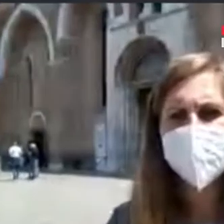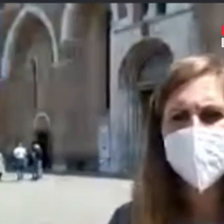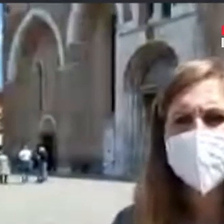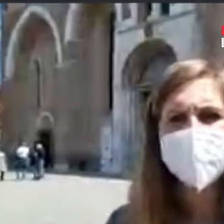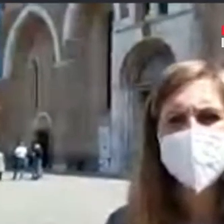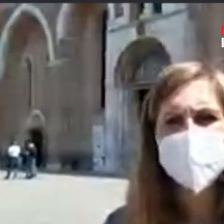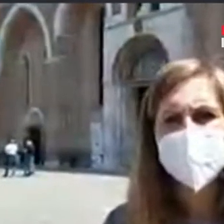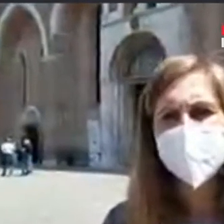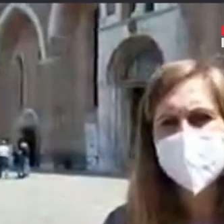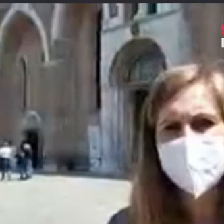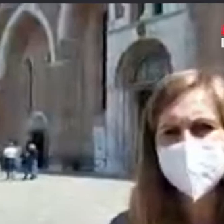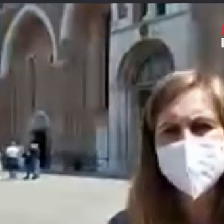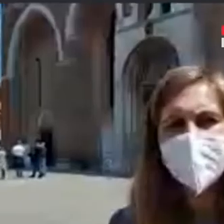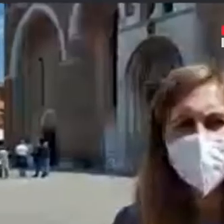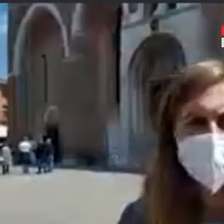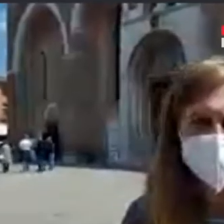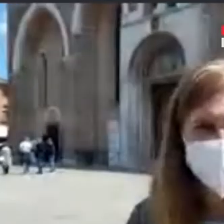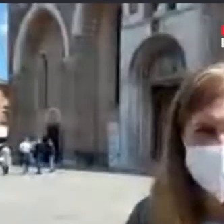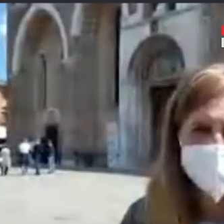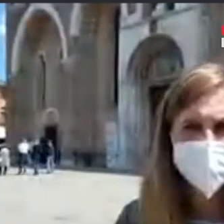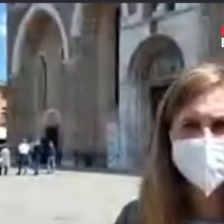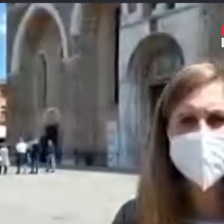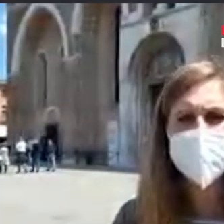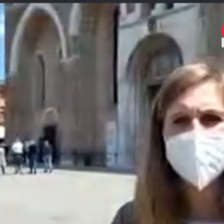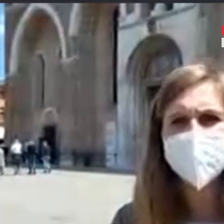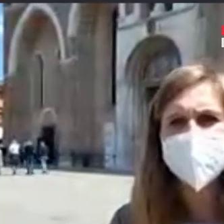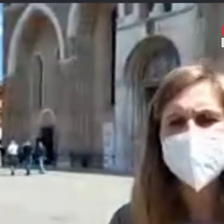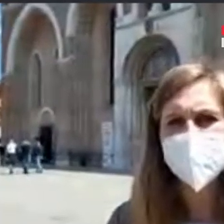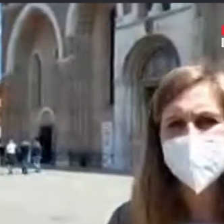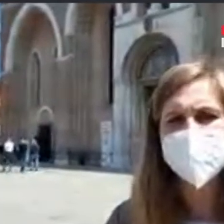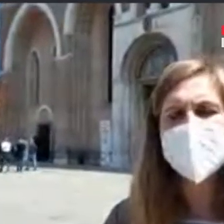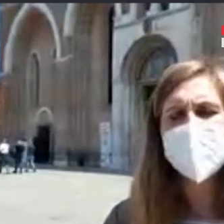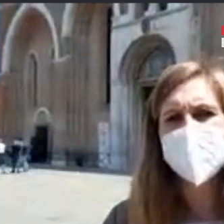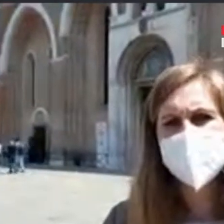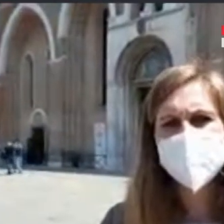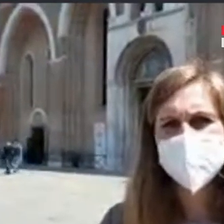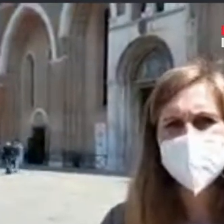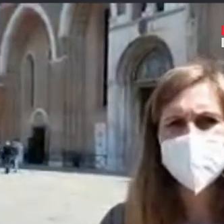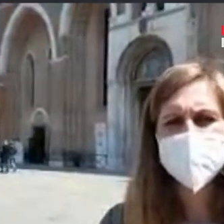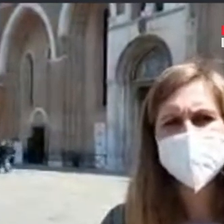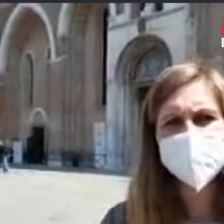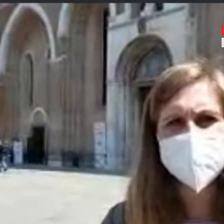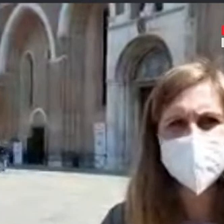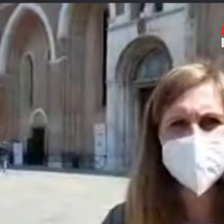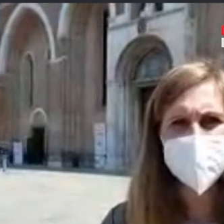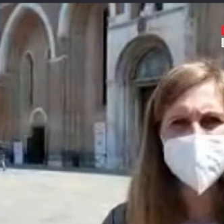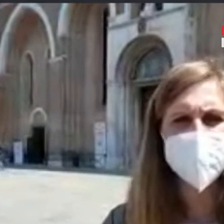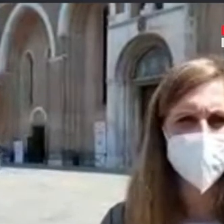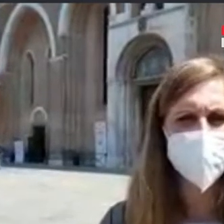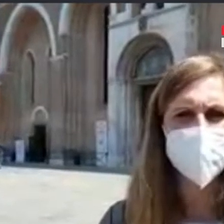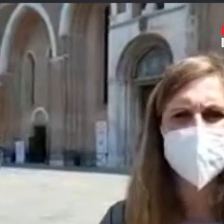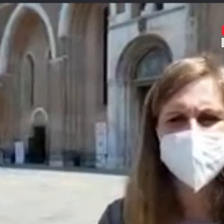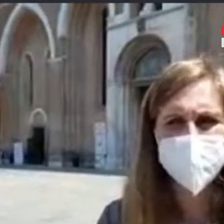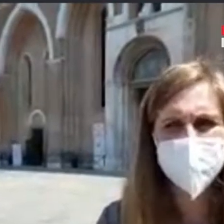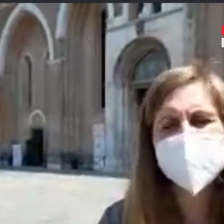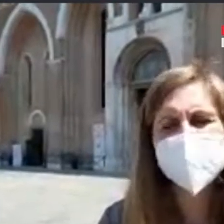120 persone che seguiranno 6 linee vaccinali che saranno operative dal lunedì al venerdì nelle ore pomeridiane e serali e poi anche tutto il